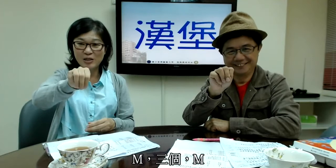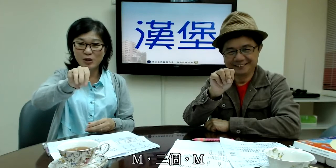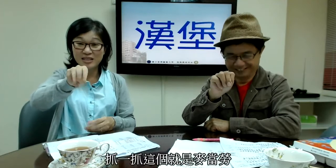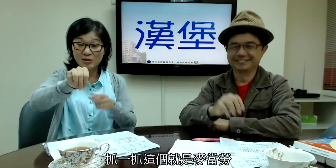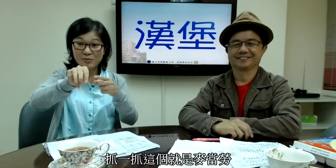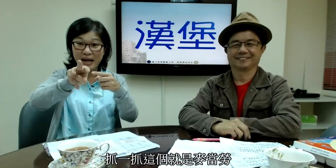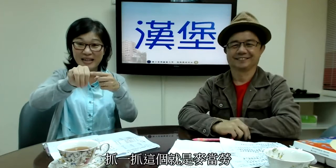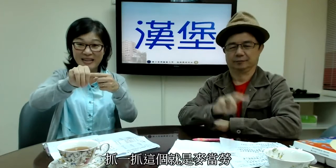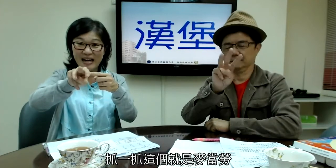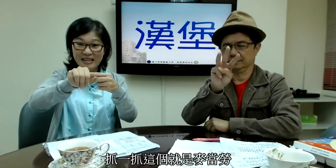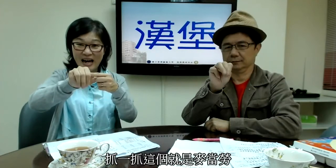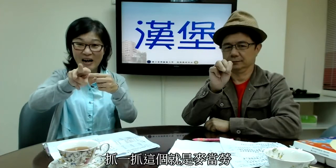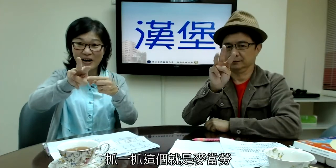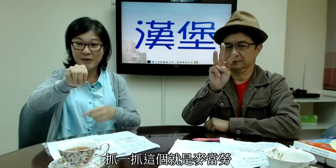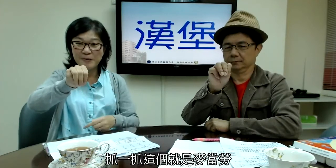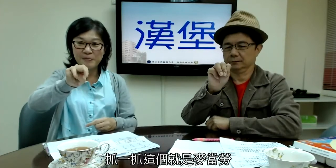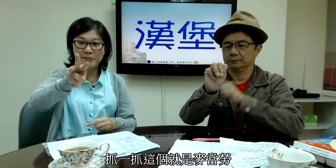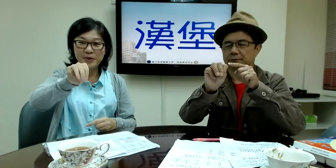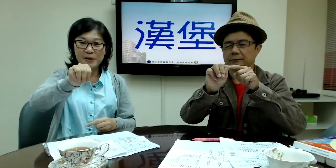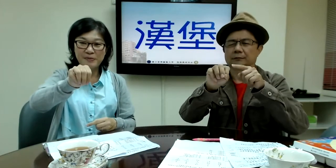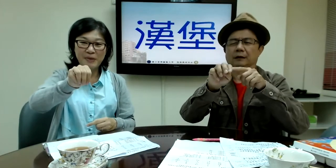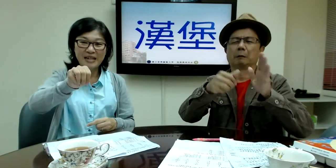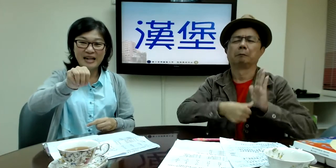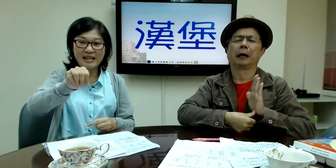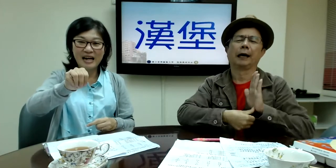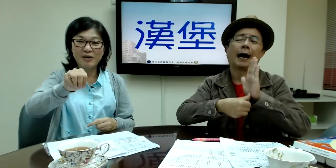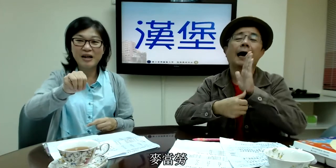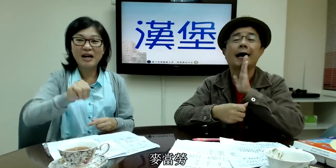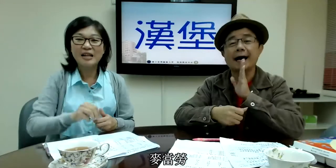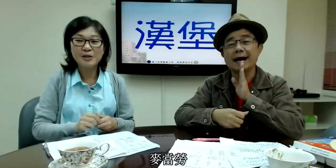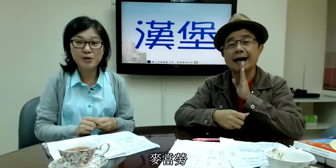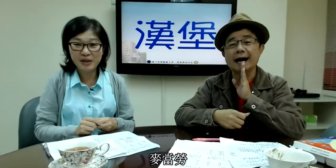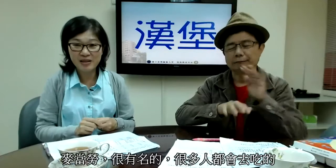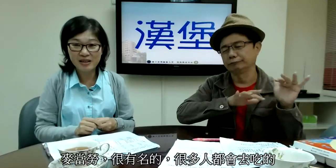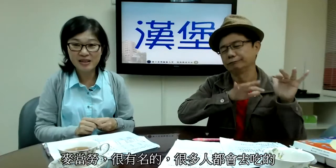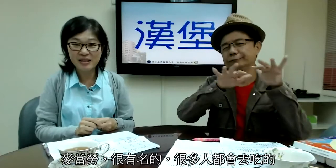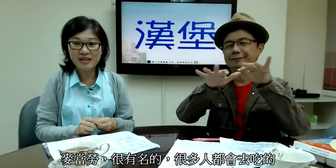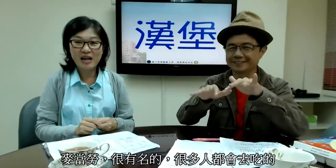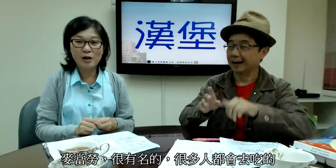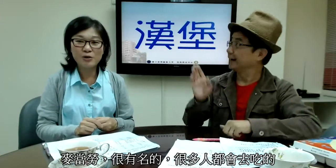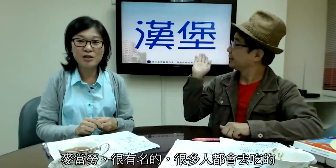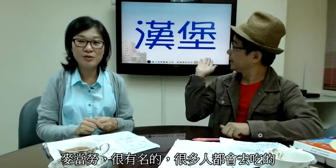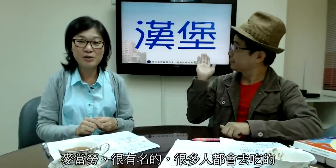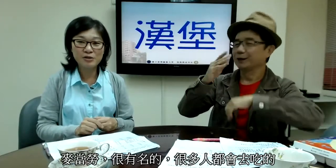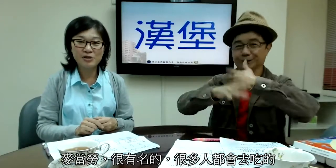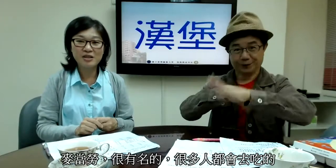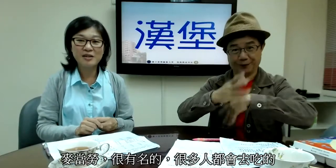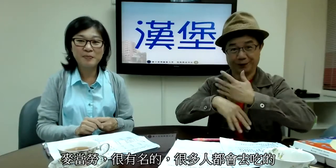这个就是麦当劳。麦当劳很有名的，好多人都会去吃的，所